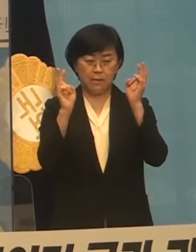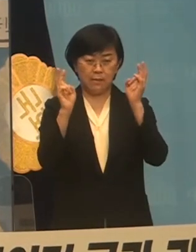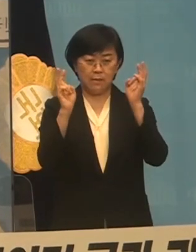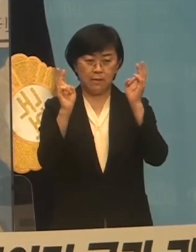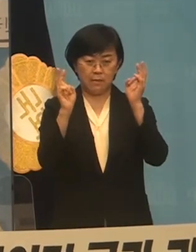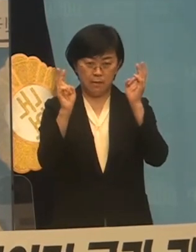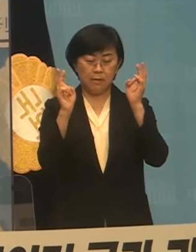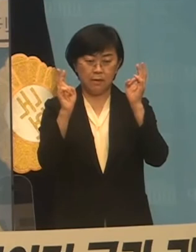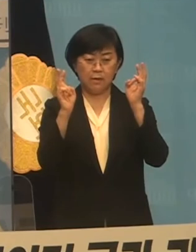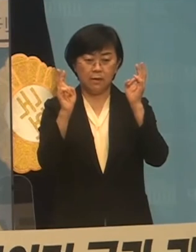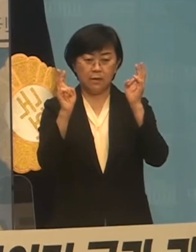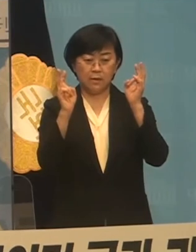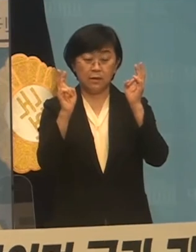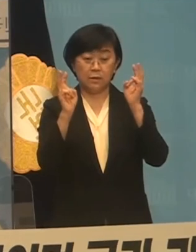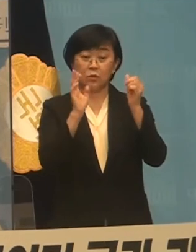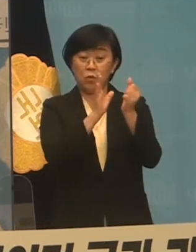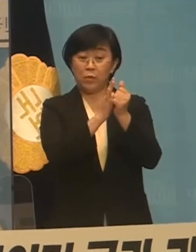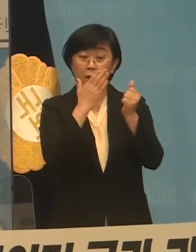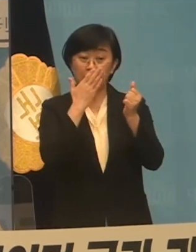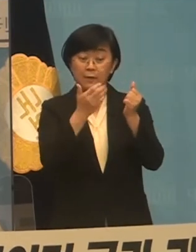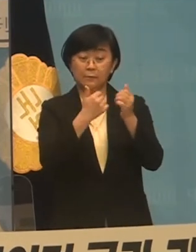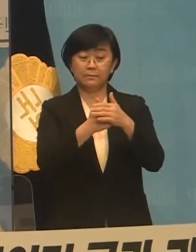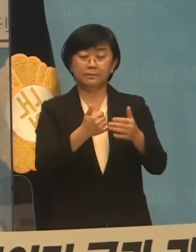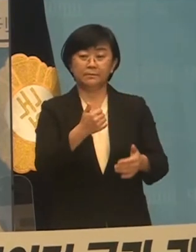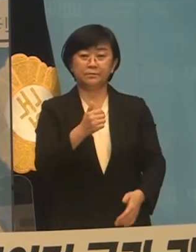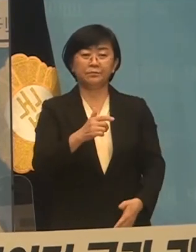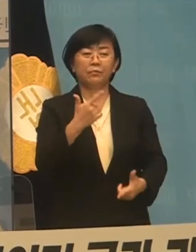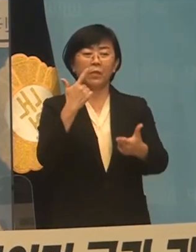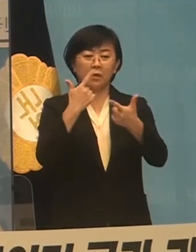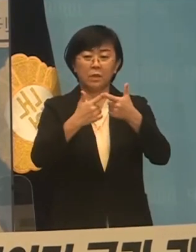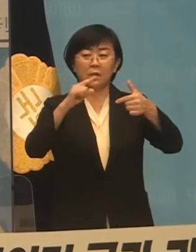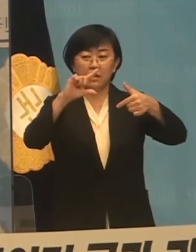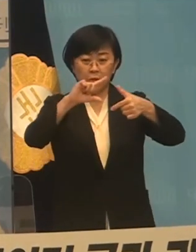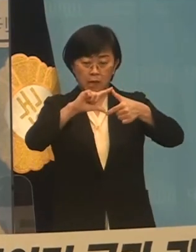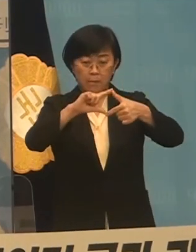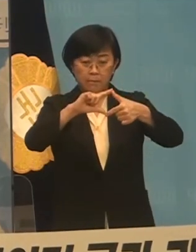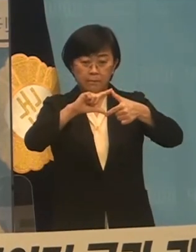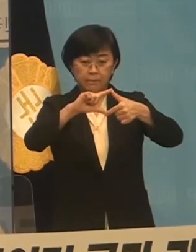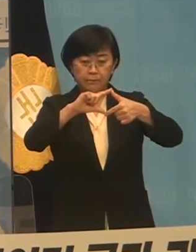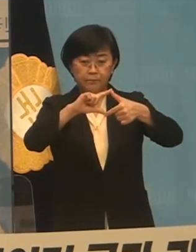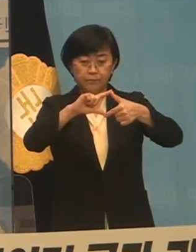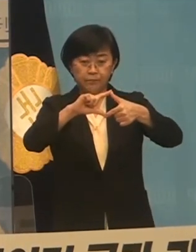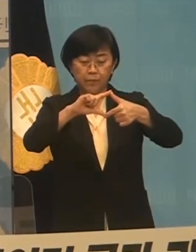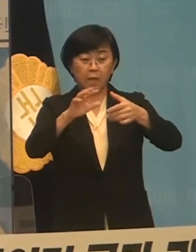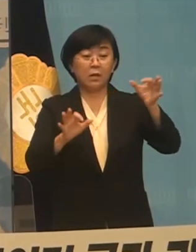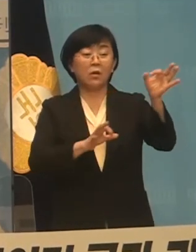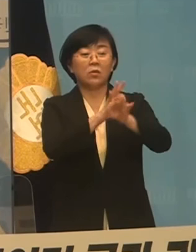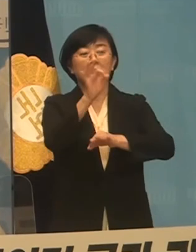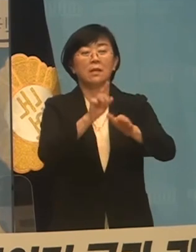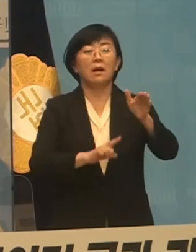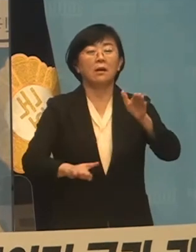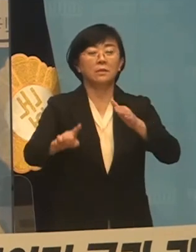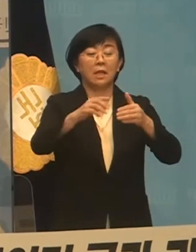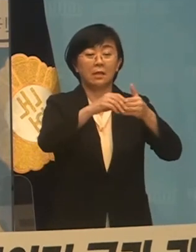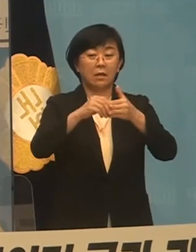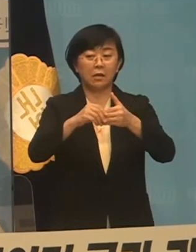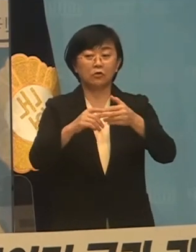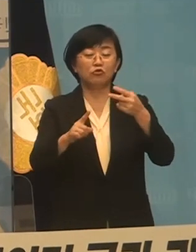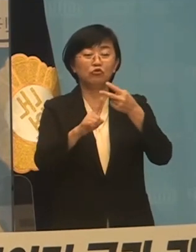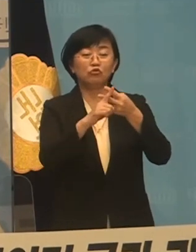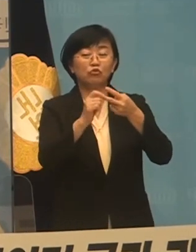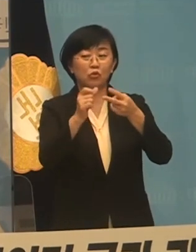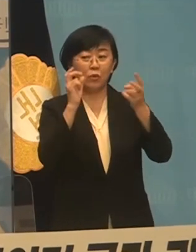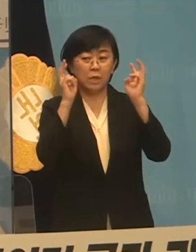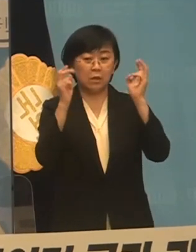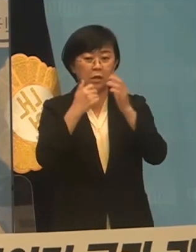한국의 저력이 되는 그리고 부산, 경남 이 일대의 경제를 이끌어가는 알짜